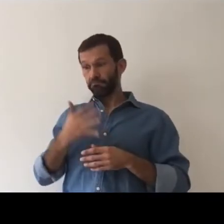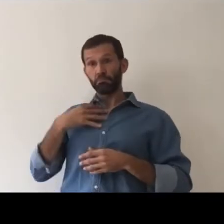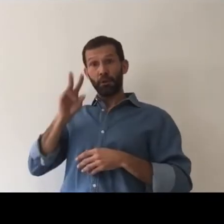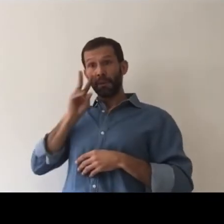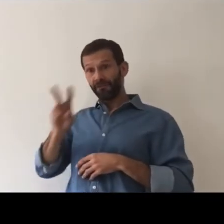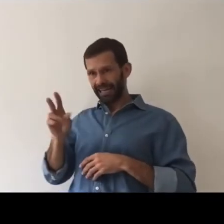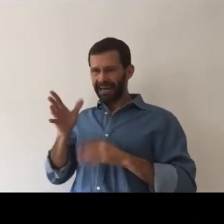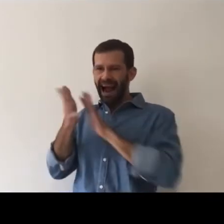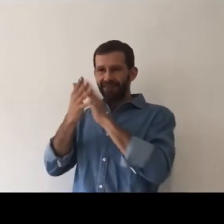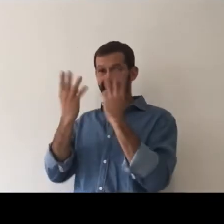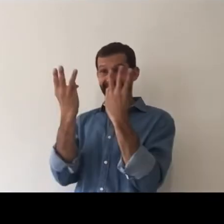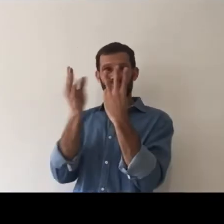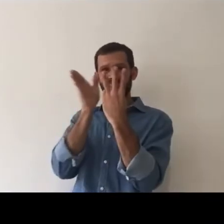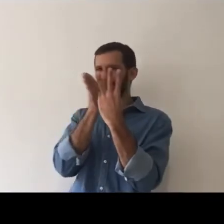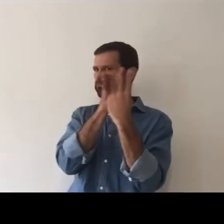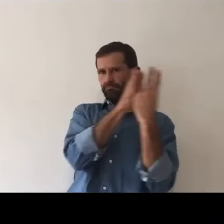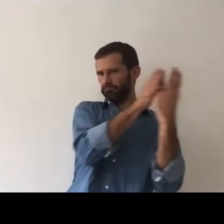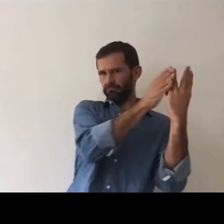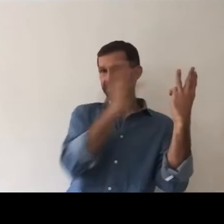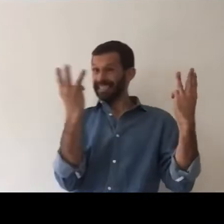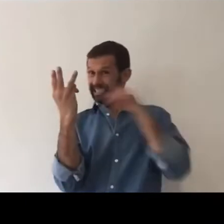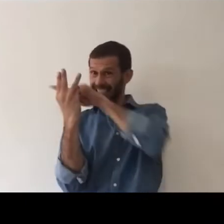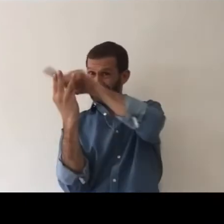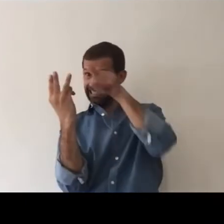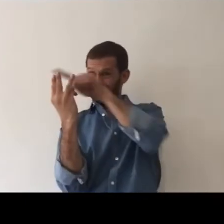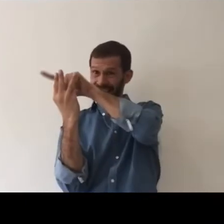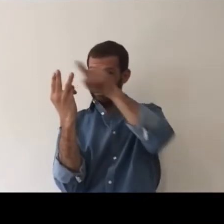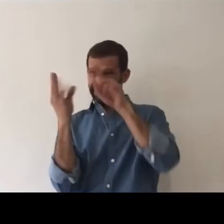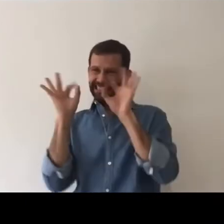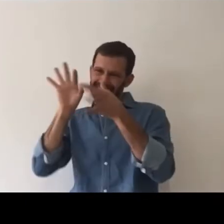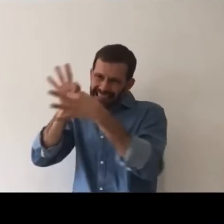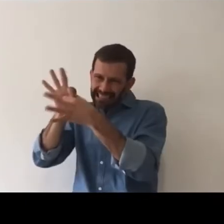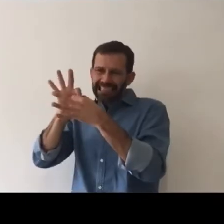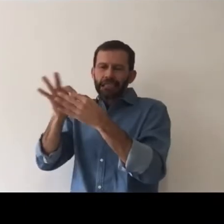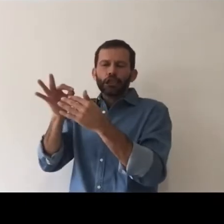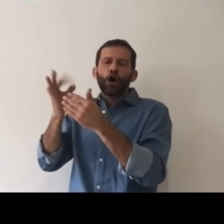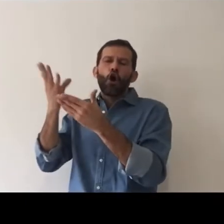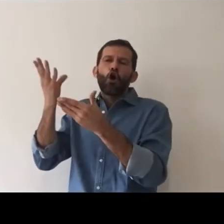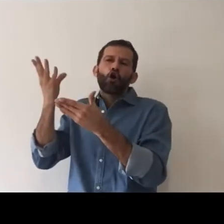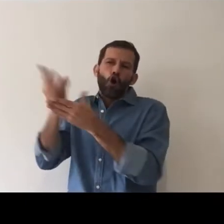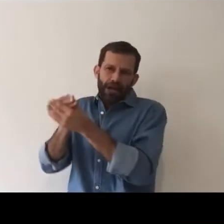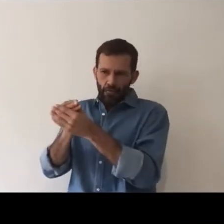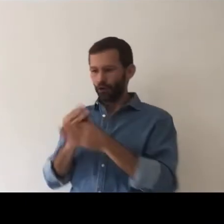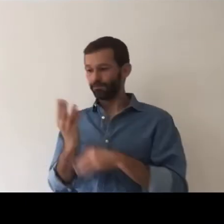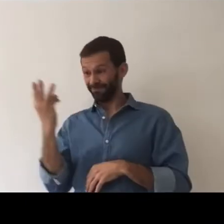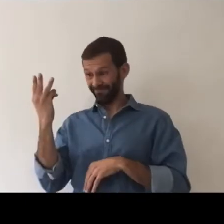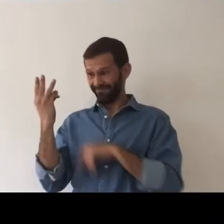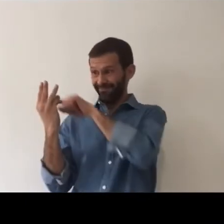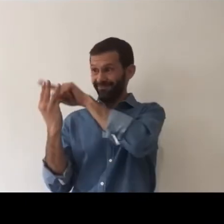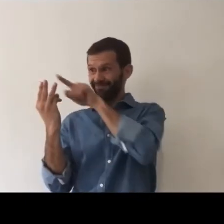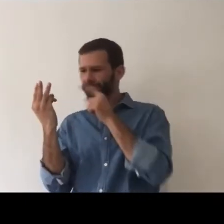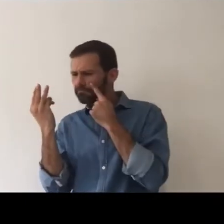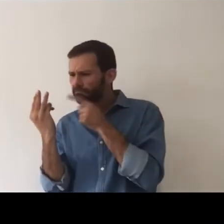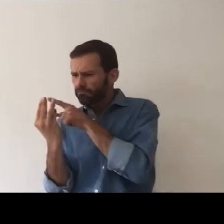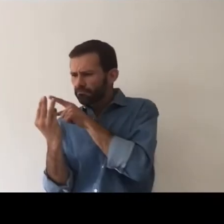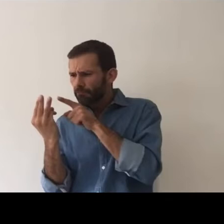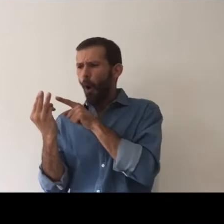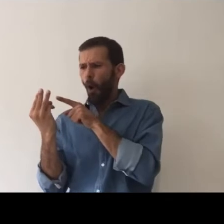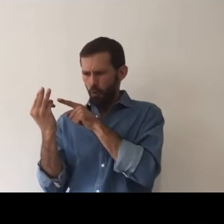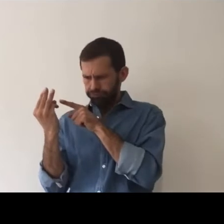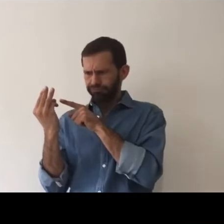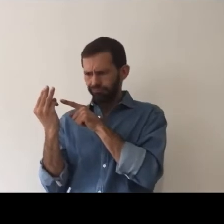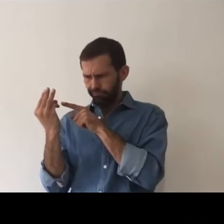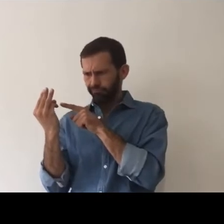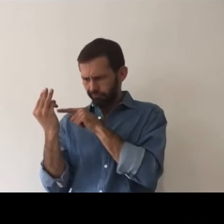hablando siempre de conceptos concretos, podemos ver que nos vamos a quedar solo con los